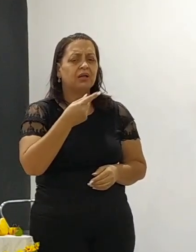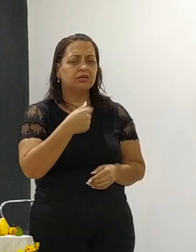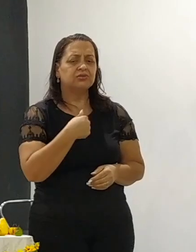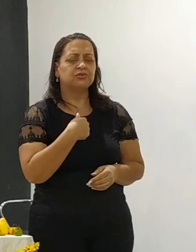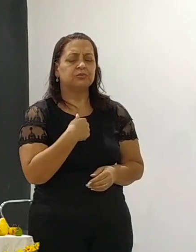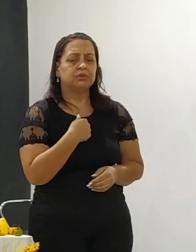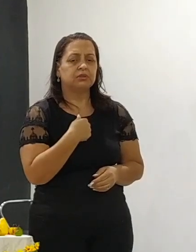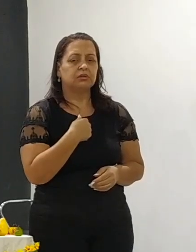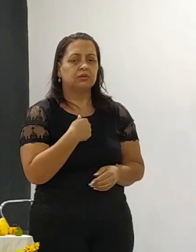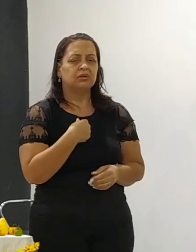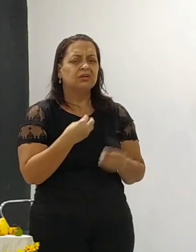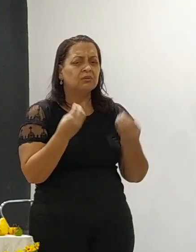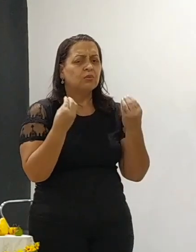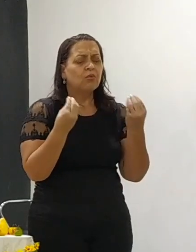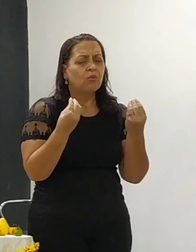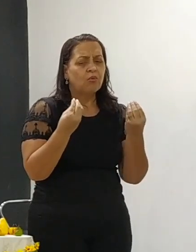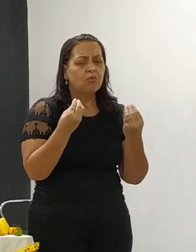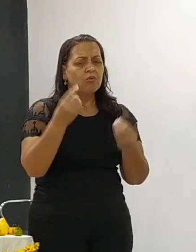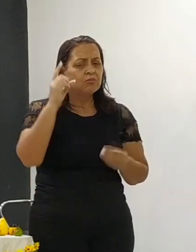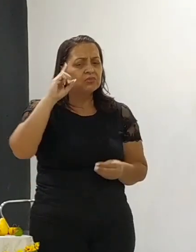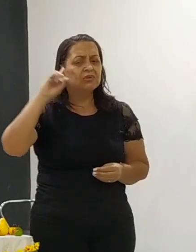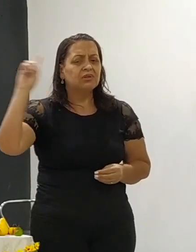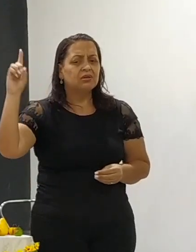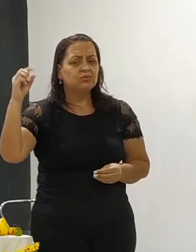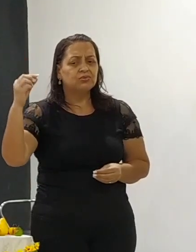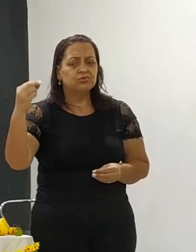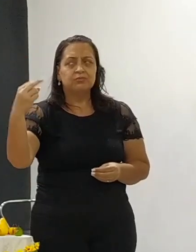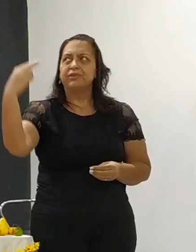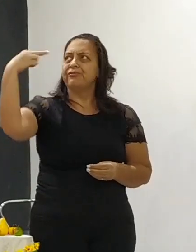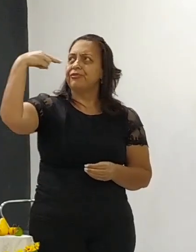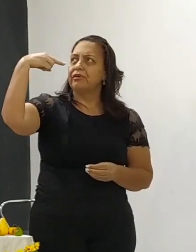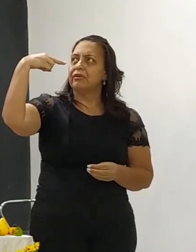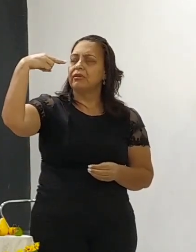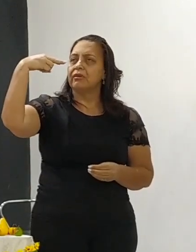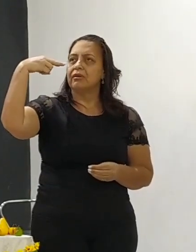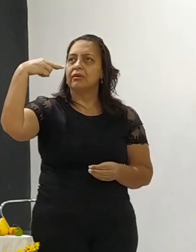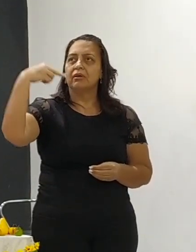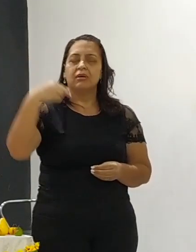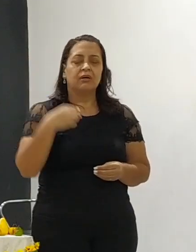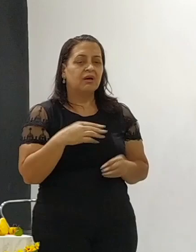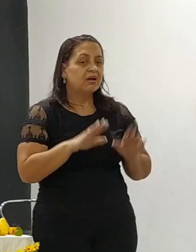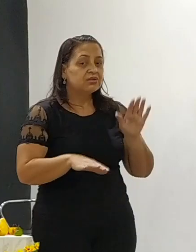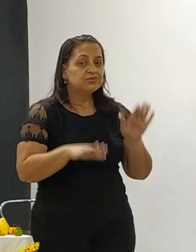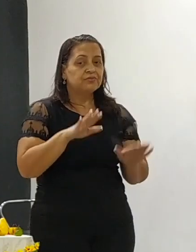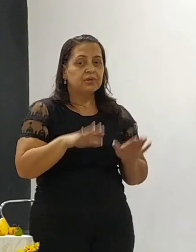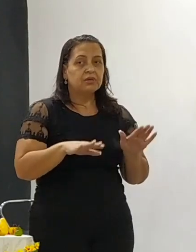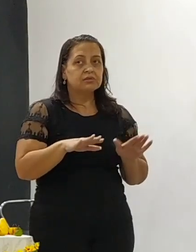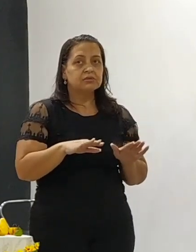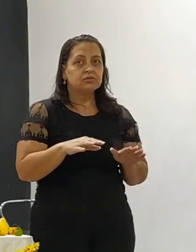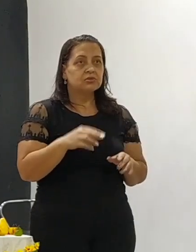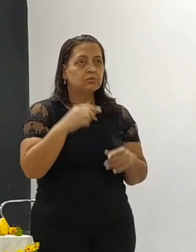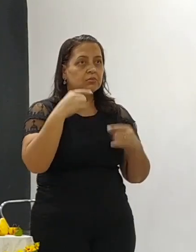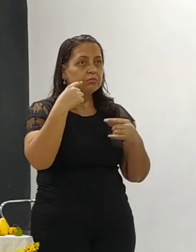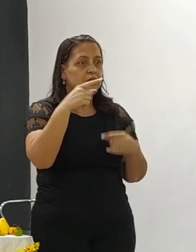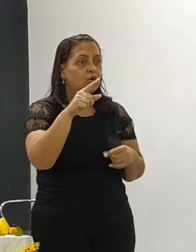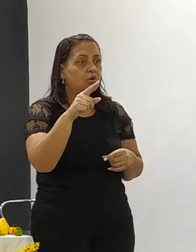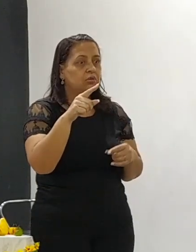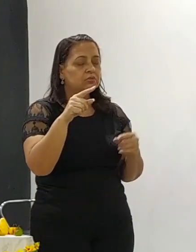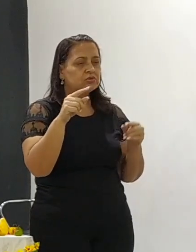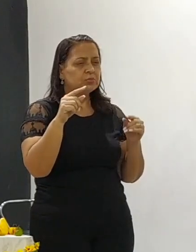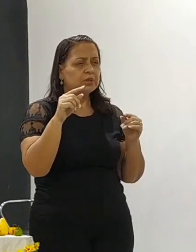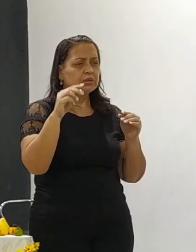que Deus me vê. Às vezes eu me olho no espelho e não consigo ver como Deus me vê, mas Deus me vê